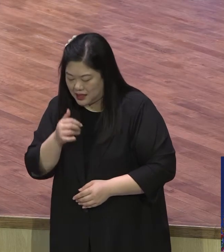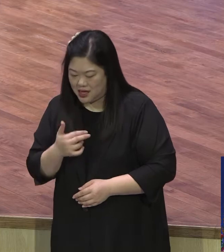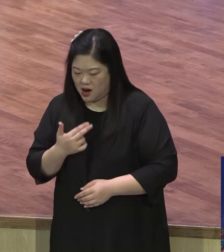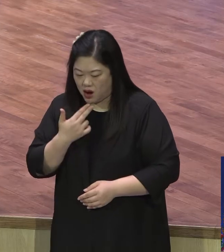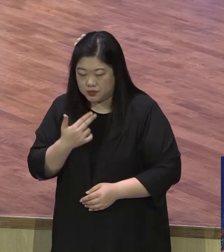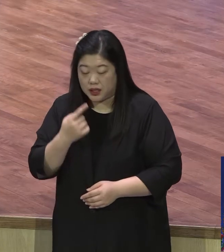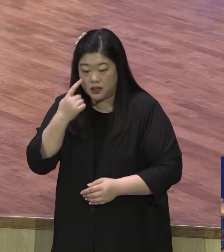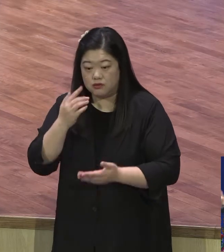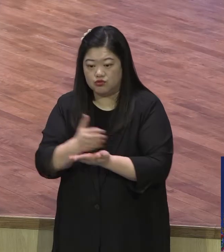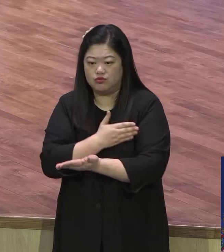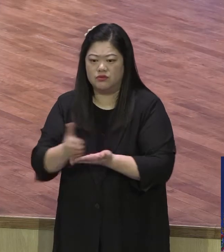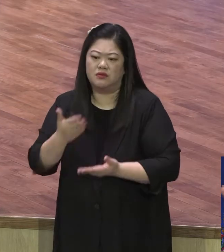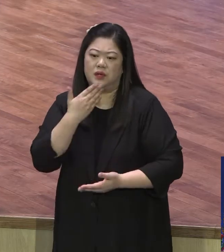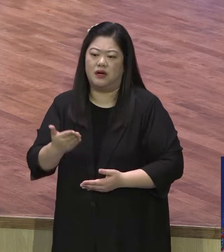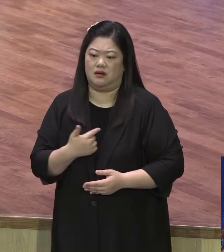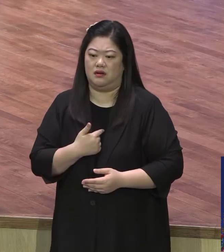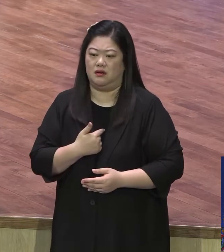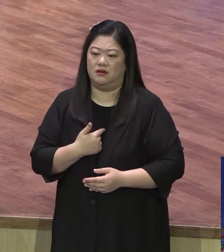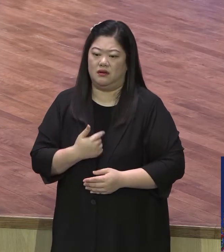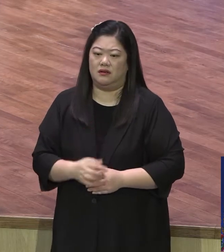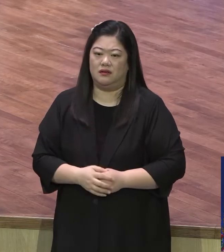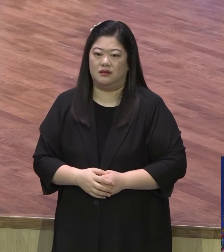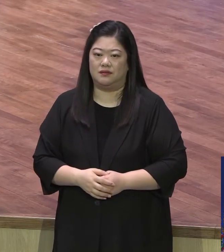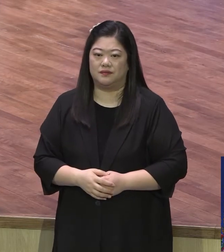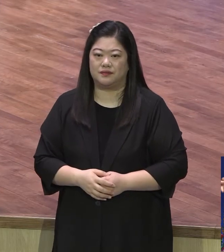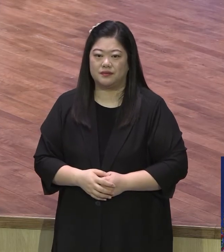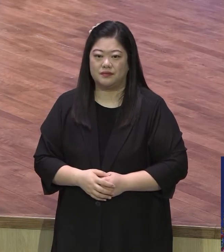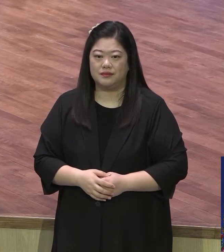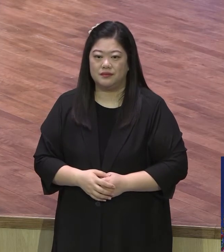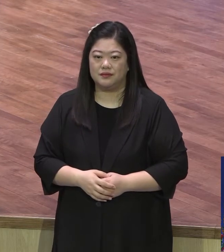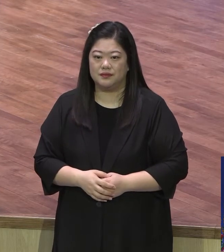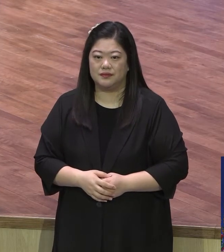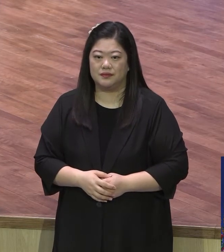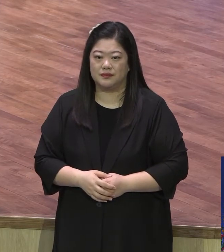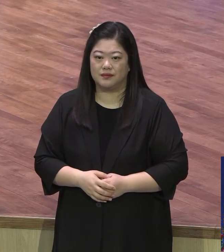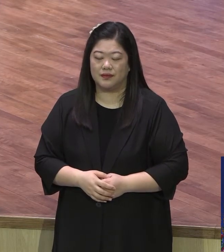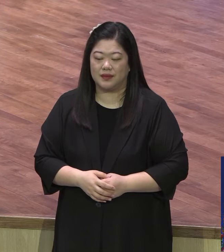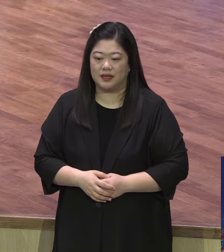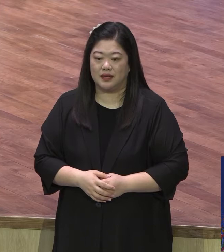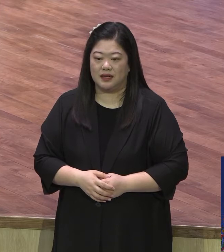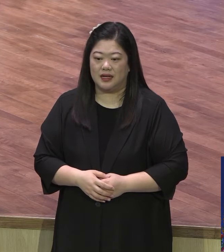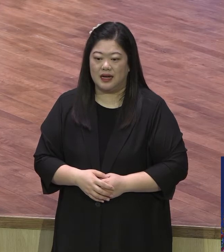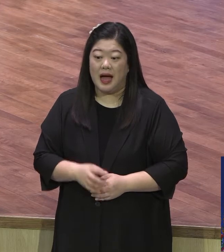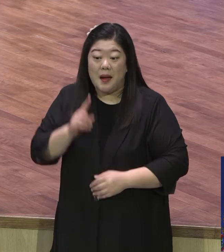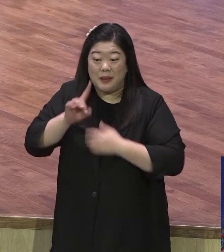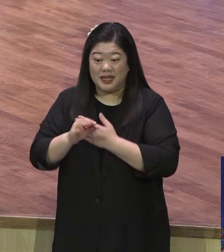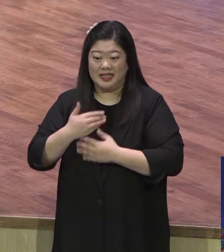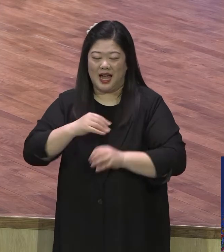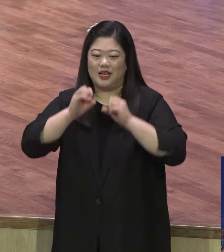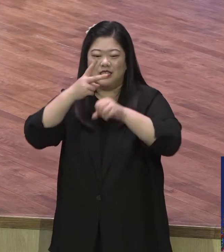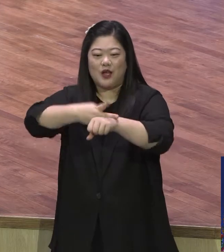교회에서 공급이 부족하면 본부 다 불러 RTS 잡아 현장에 다 보낼 거에요